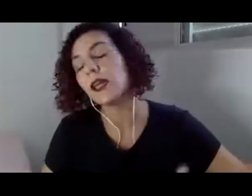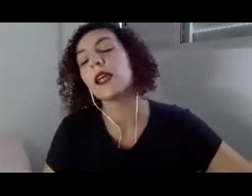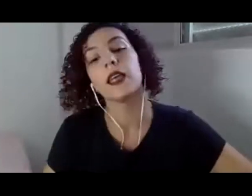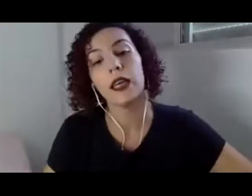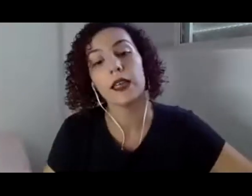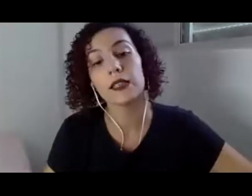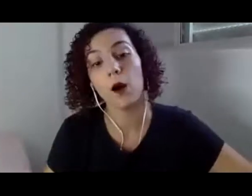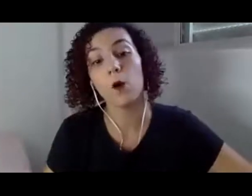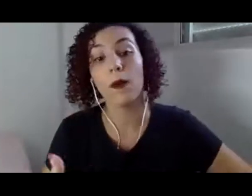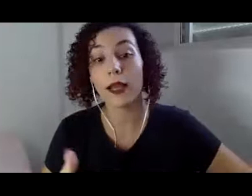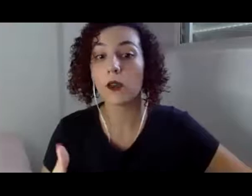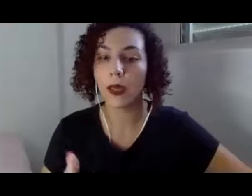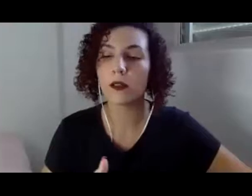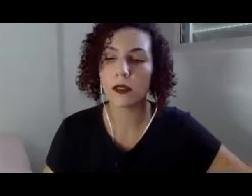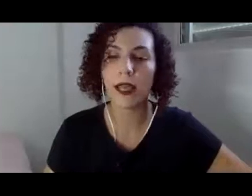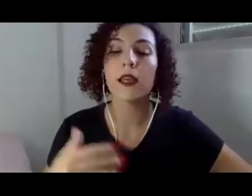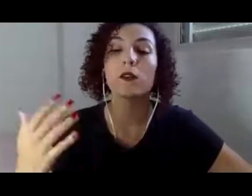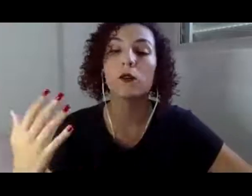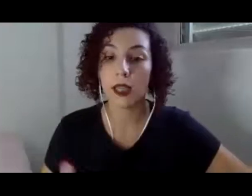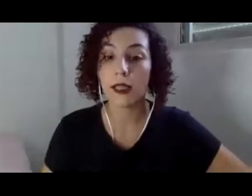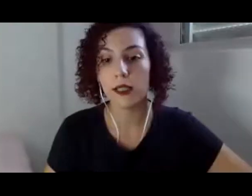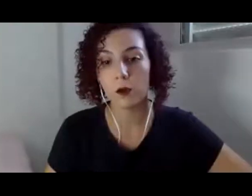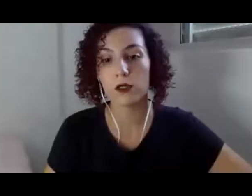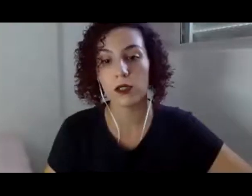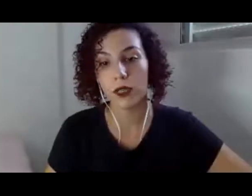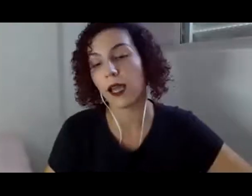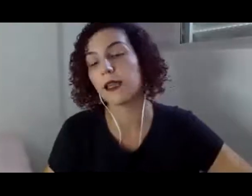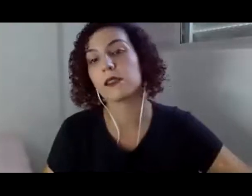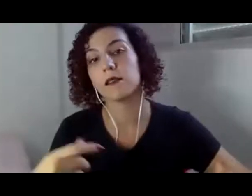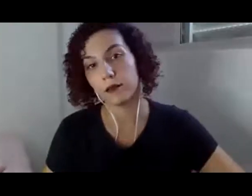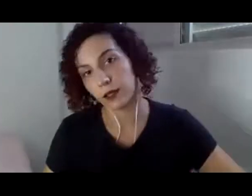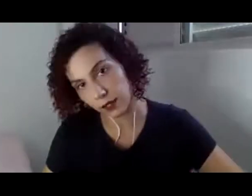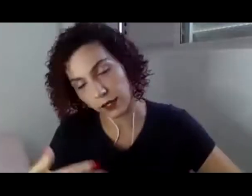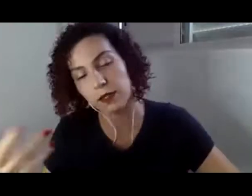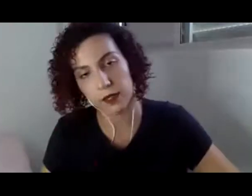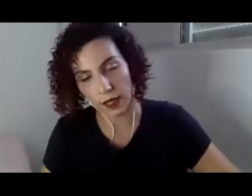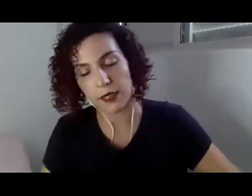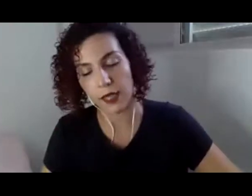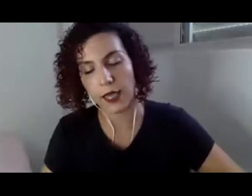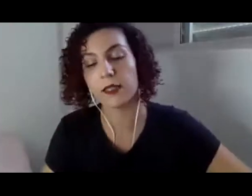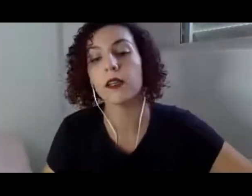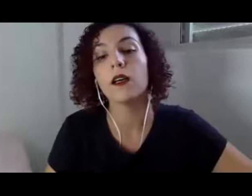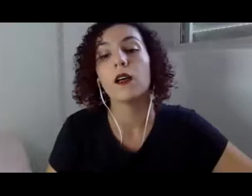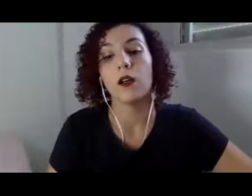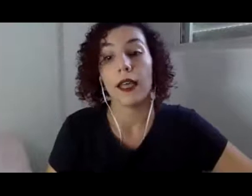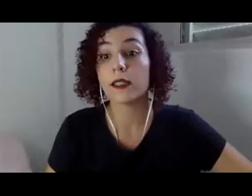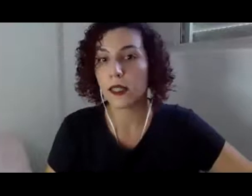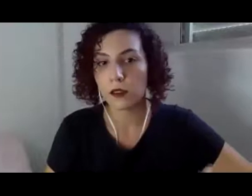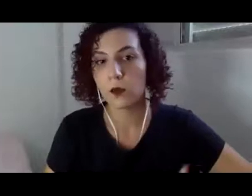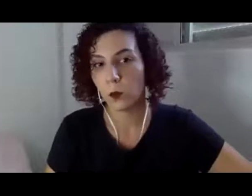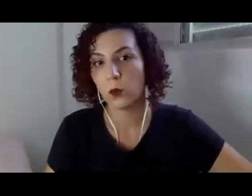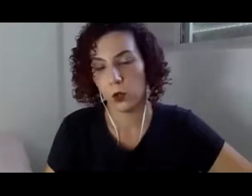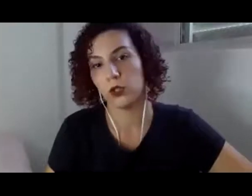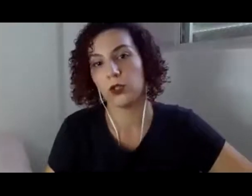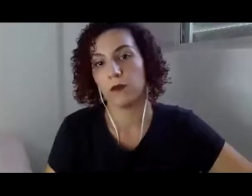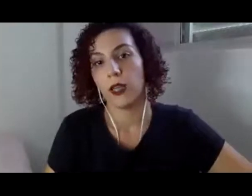né, que são mais ou menos, né, 200 línguas de sinais que se tem ciência existentes